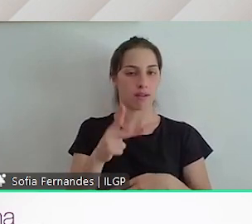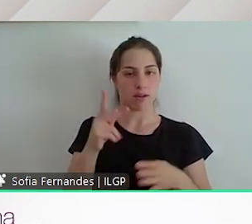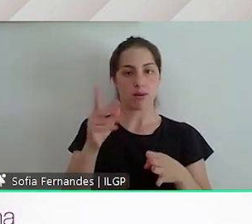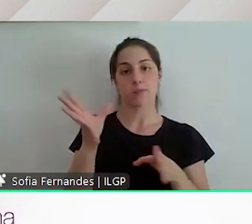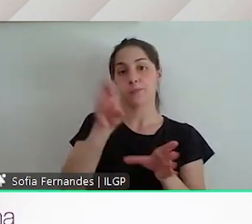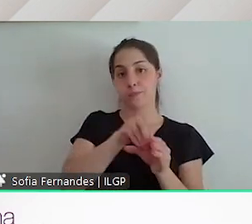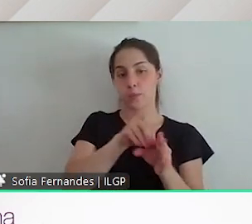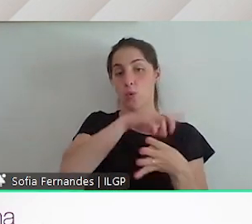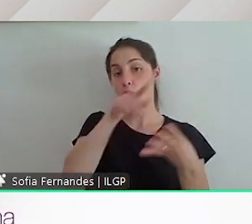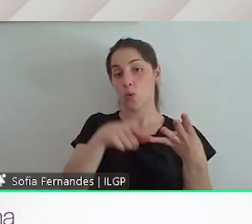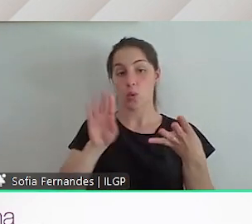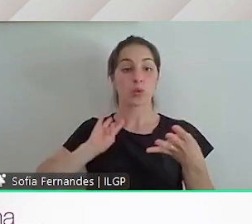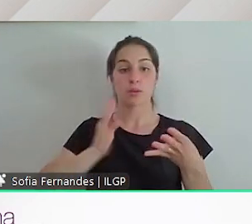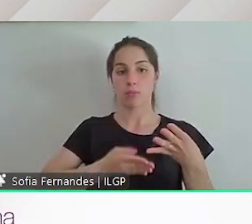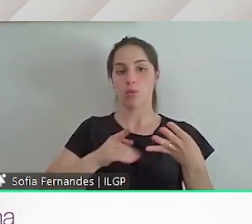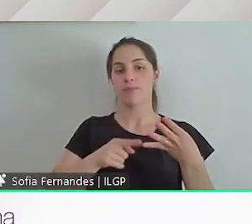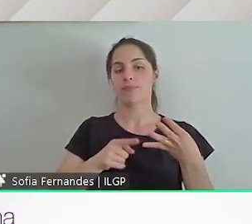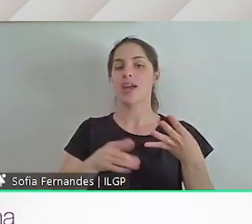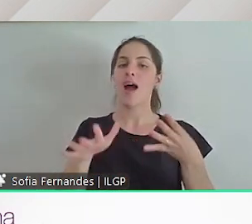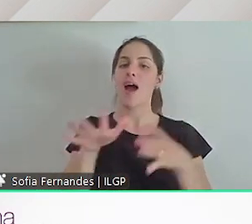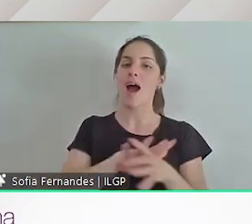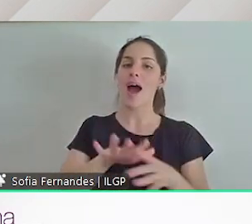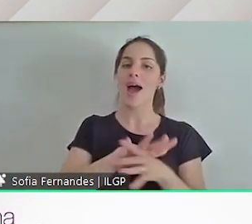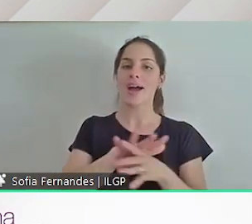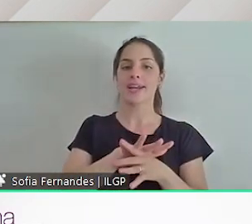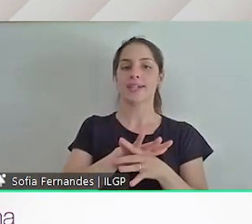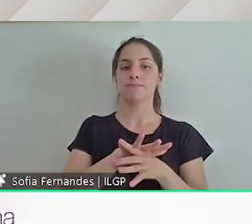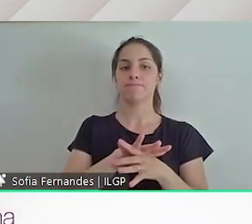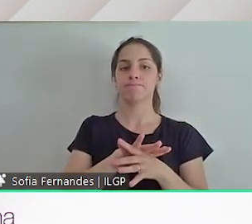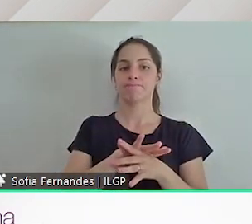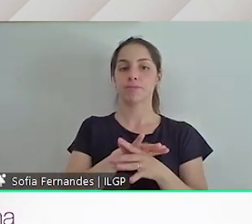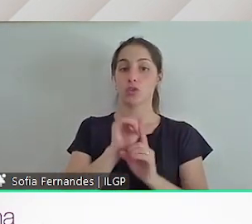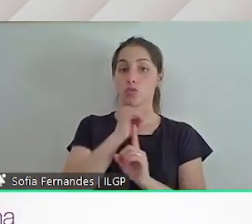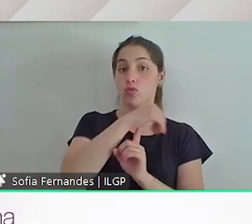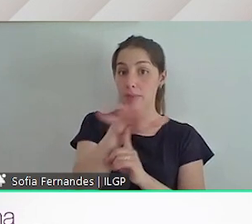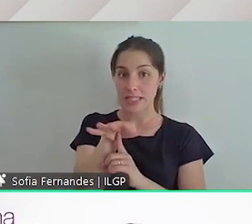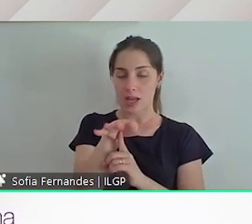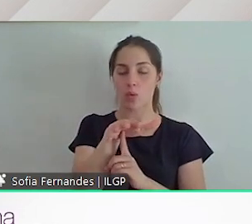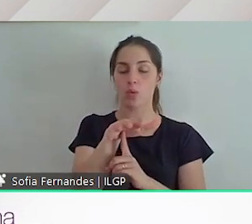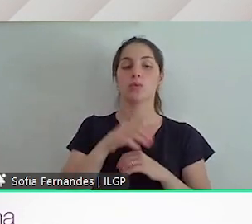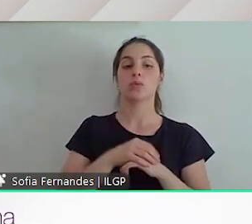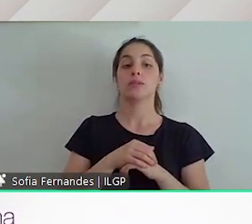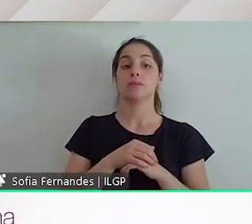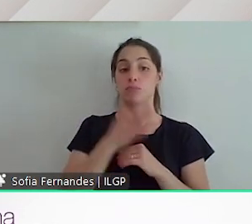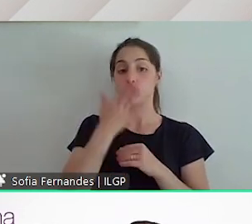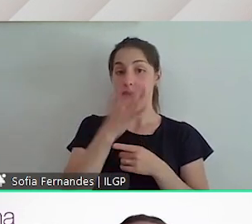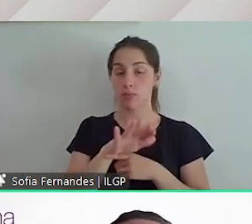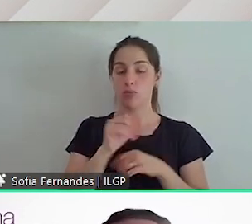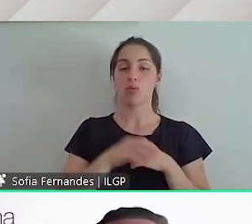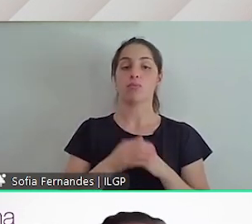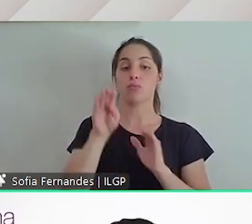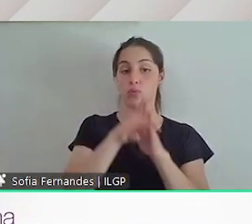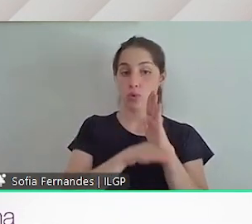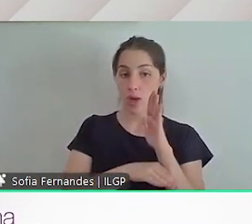mentoria, com um grande enfoque no programa de mentoria para a inovação